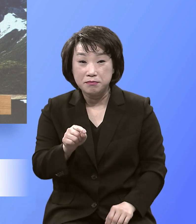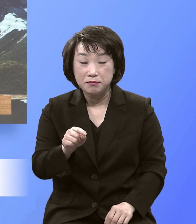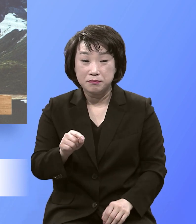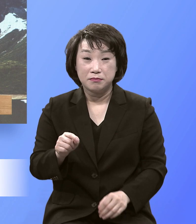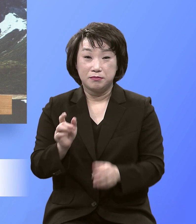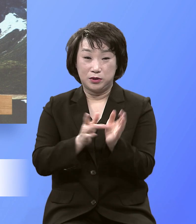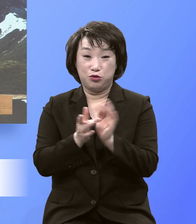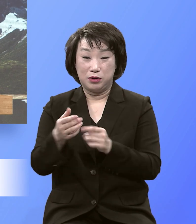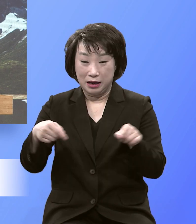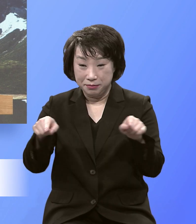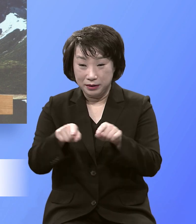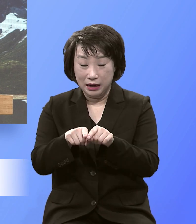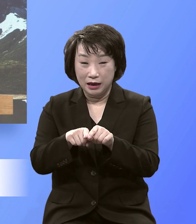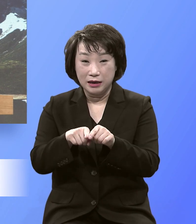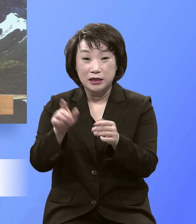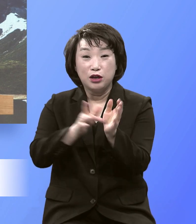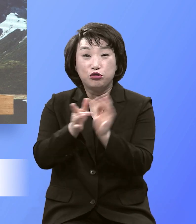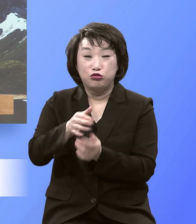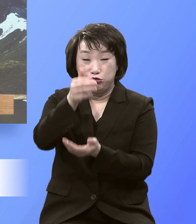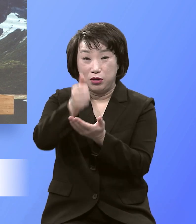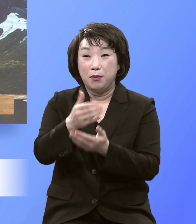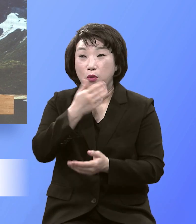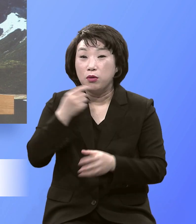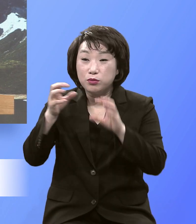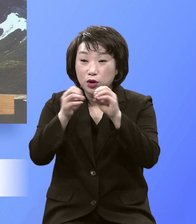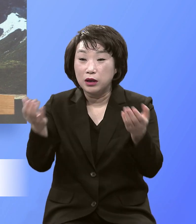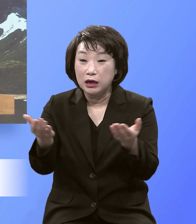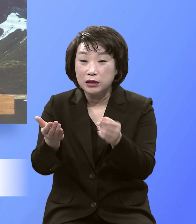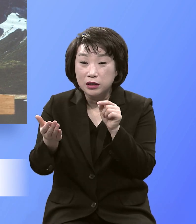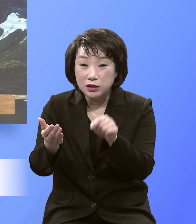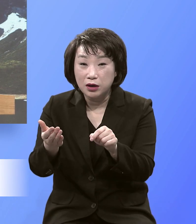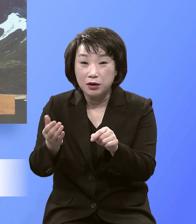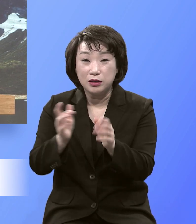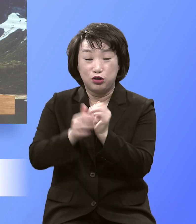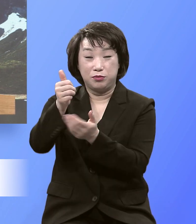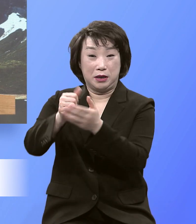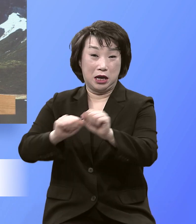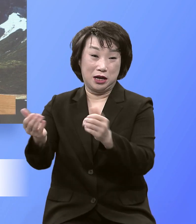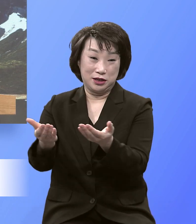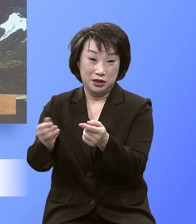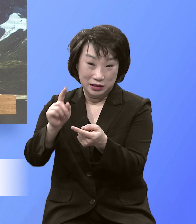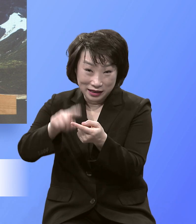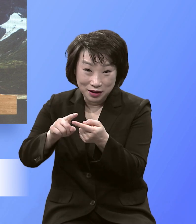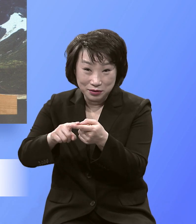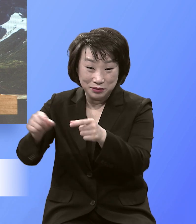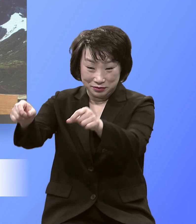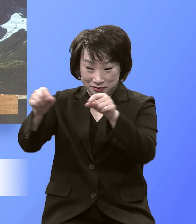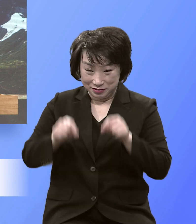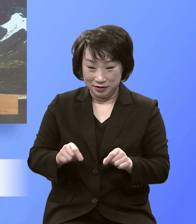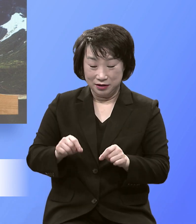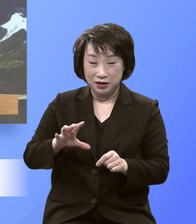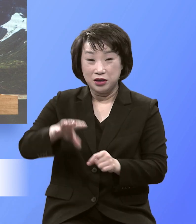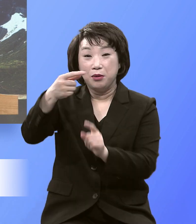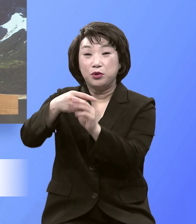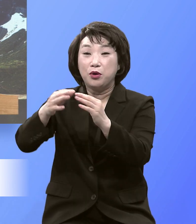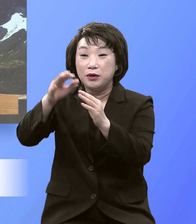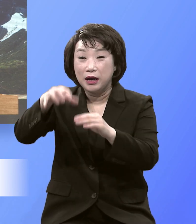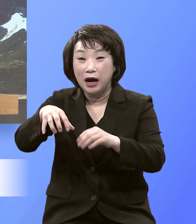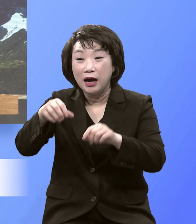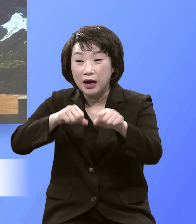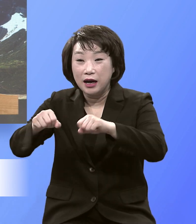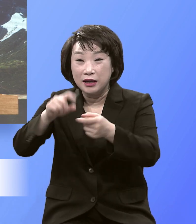그와 함께 예수의 복음을 전하는 것은 예수님이 하신 그대로, 초대교회가 하신